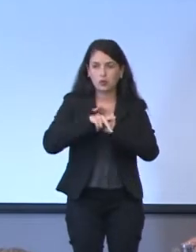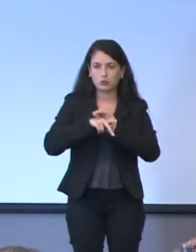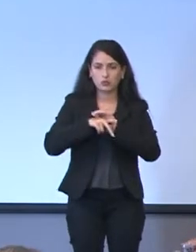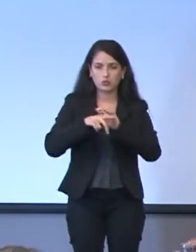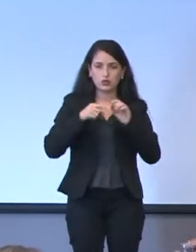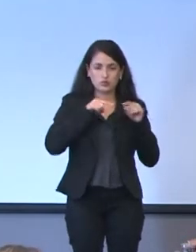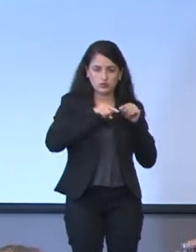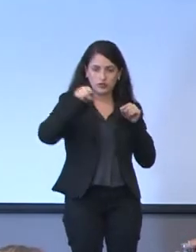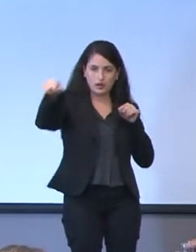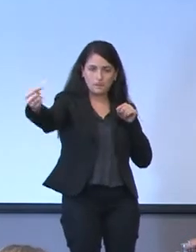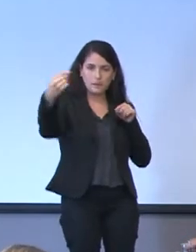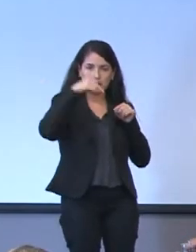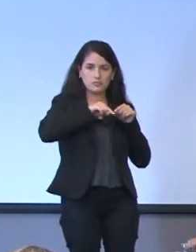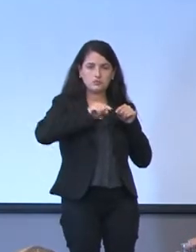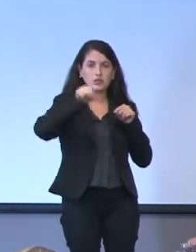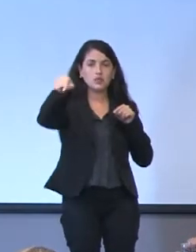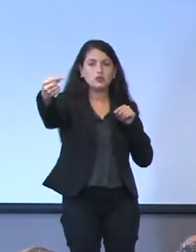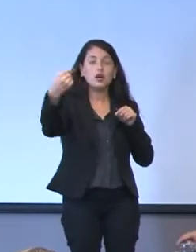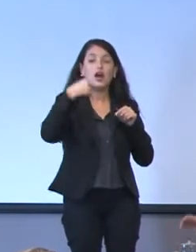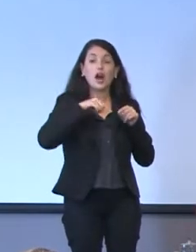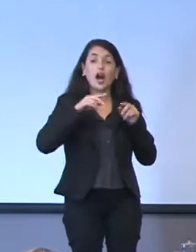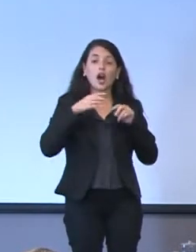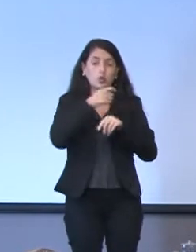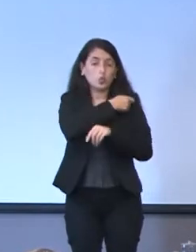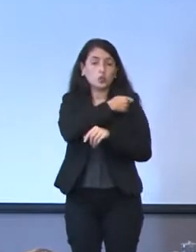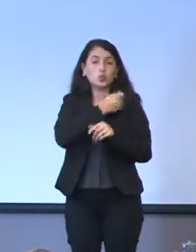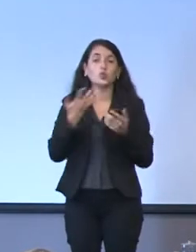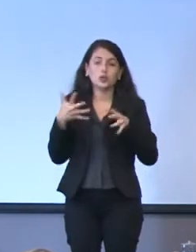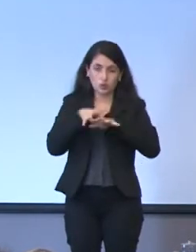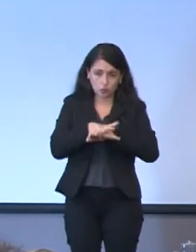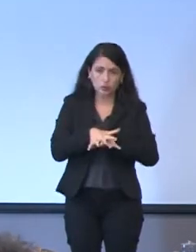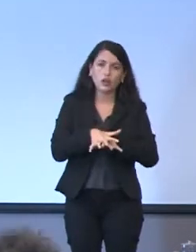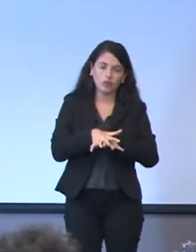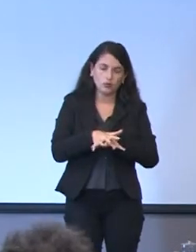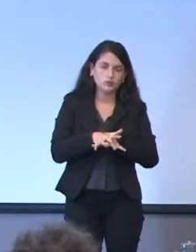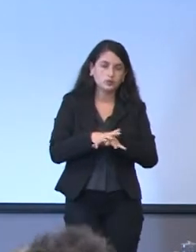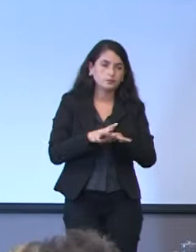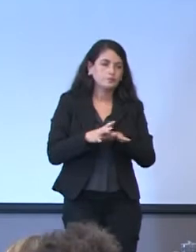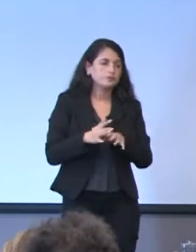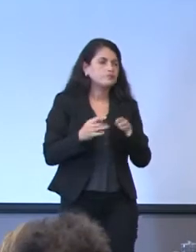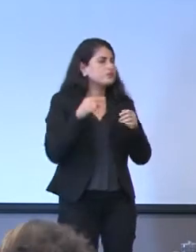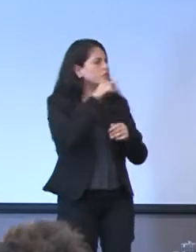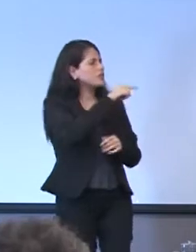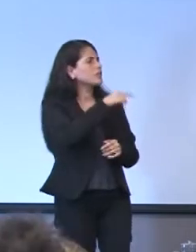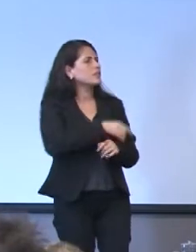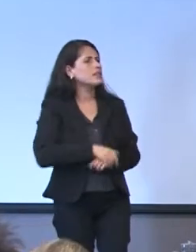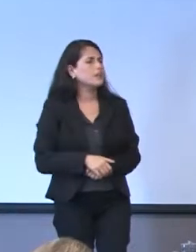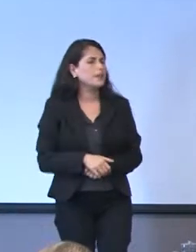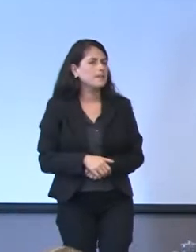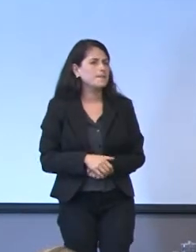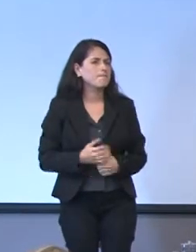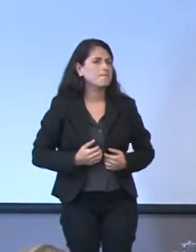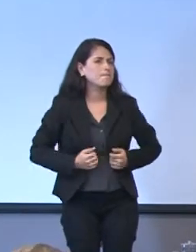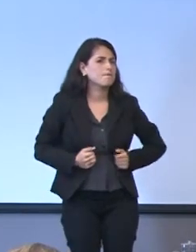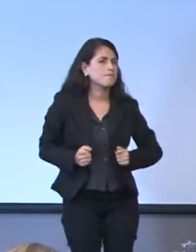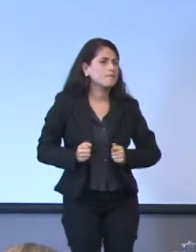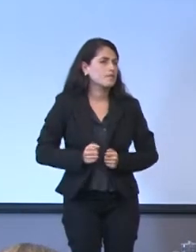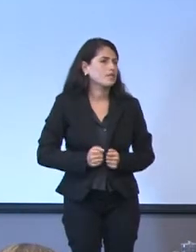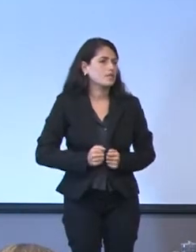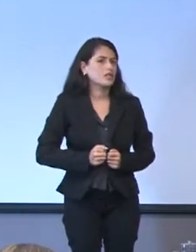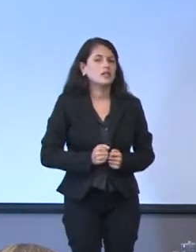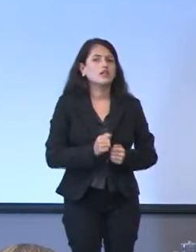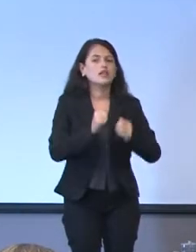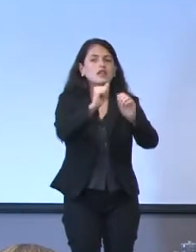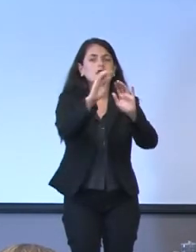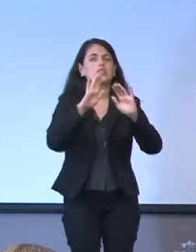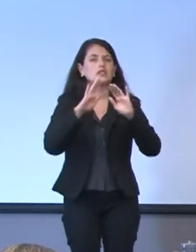Jairo foi como um aluno de inclusão. No seu caso, Rodrigo, você voltou para a